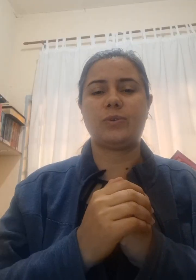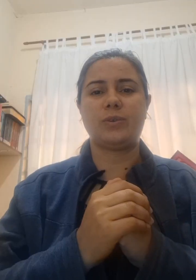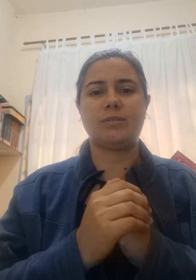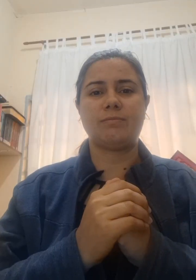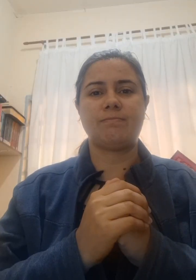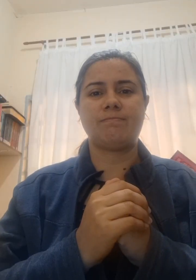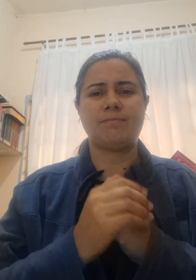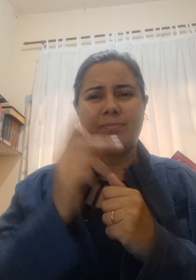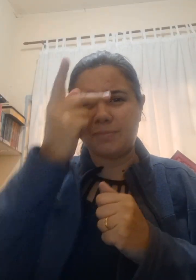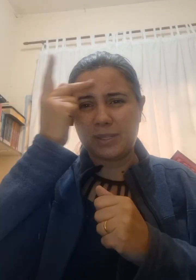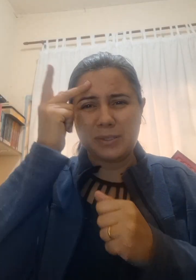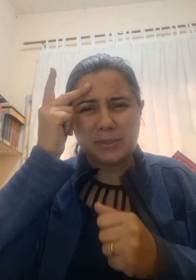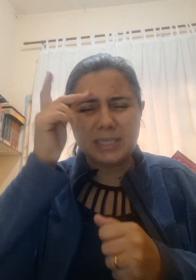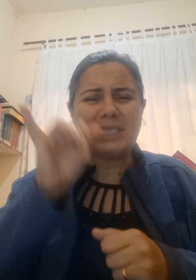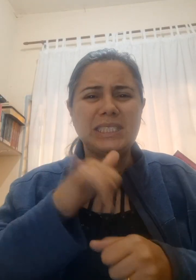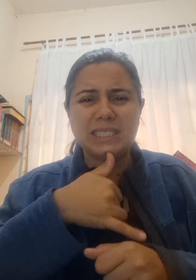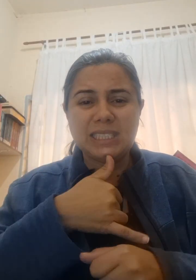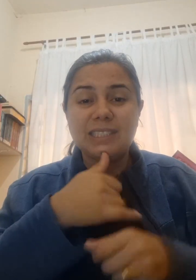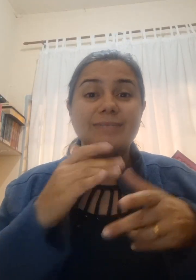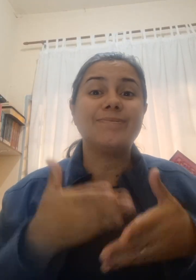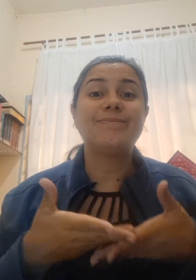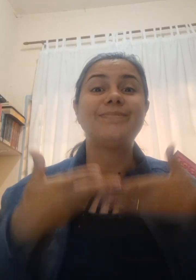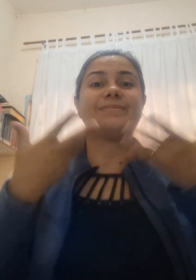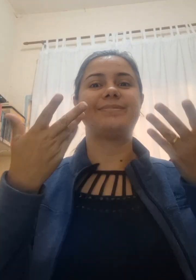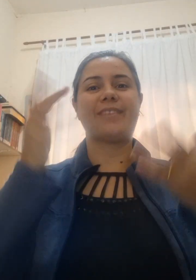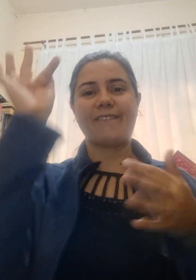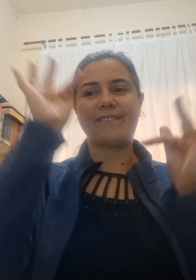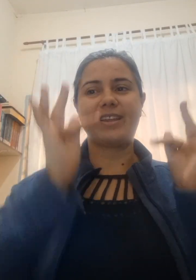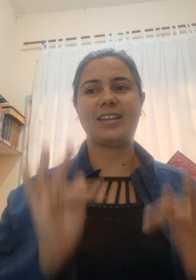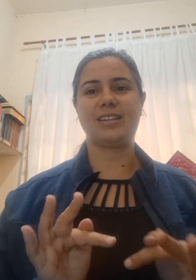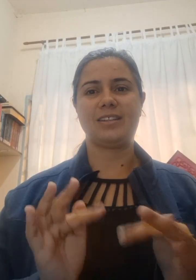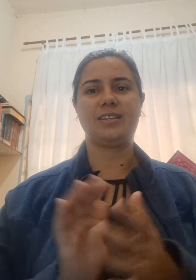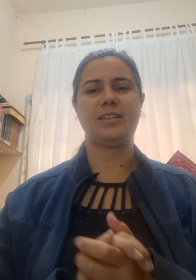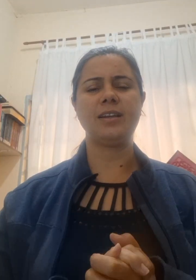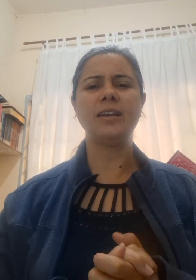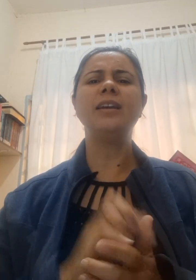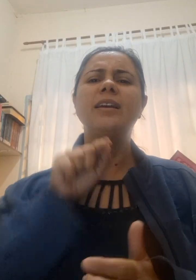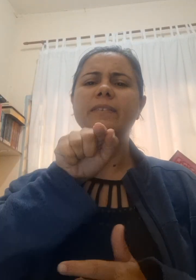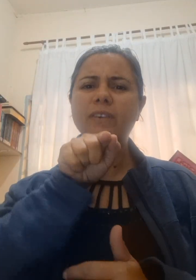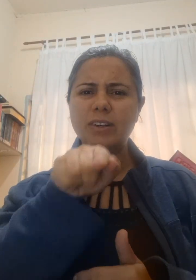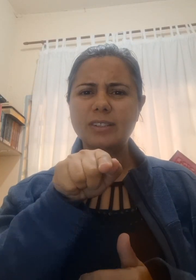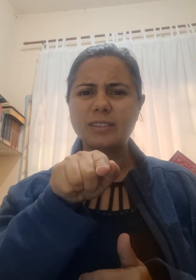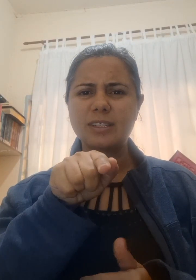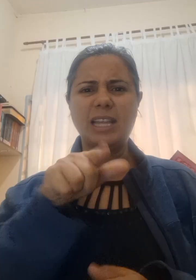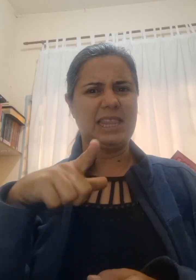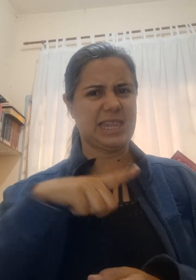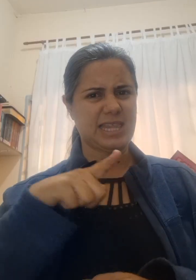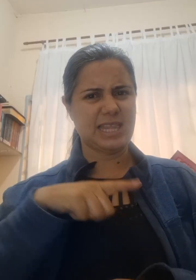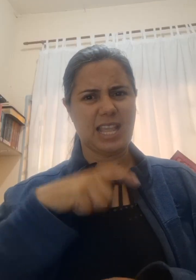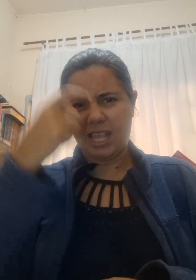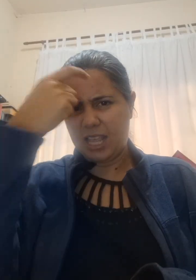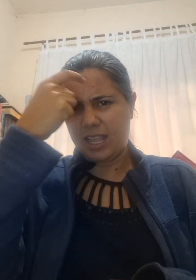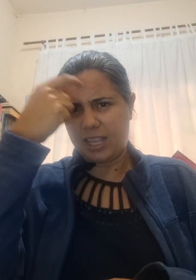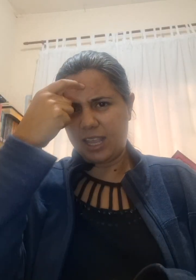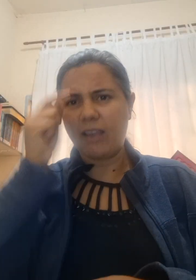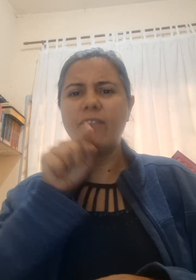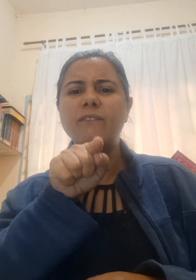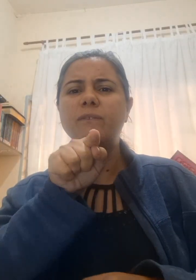pessoas. As pessoas tristes, Jesus transforma em felicidade. Você tem